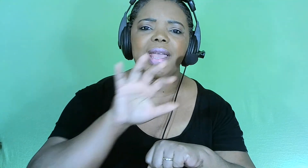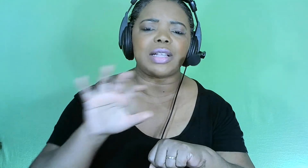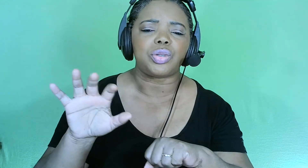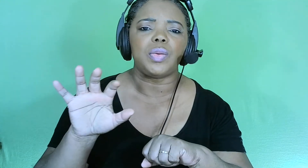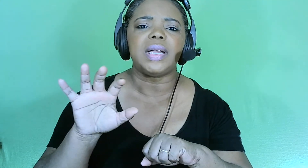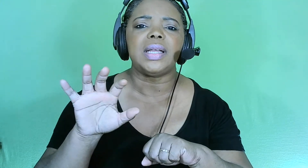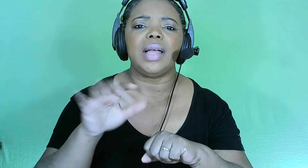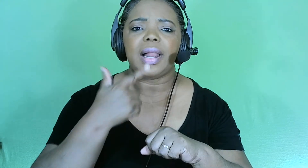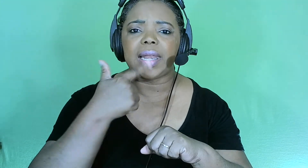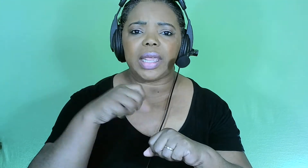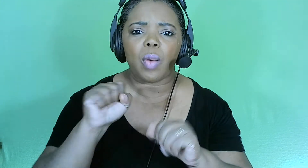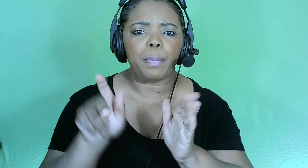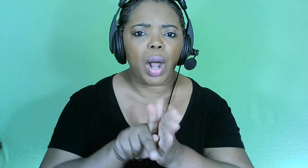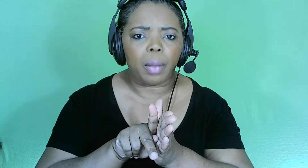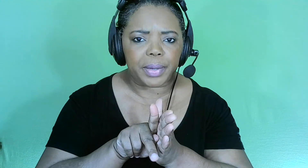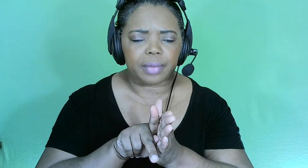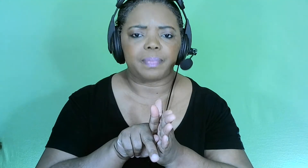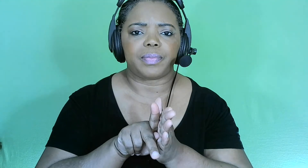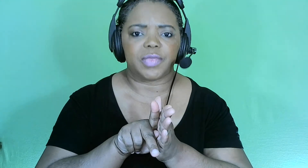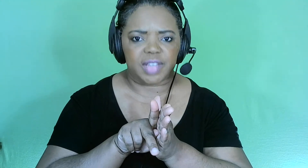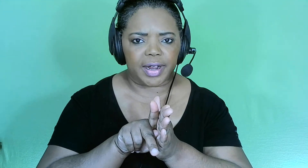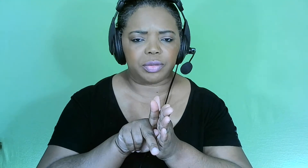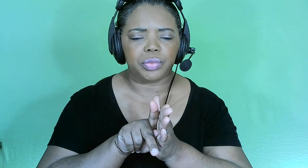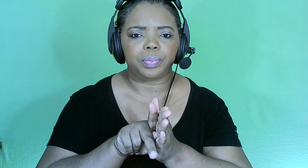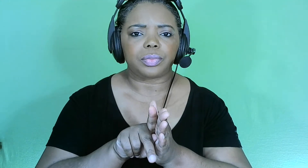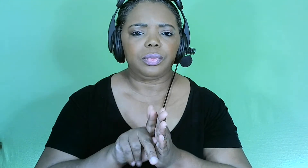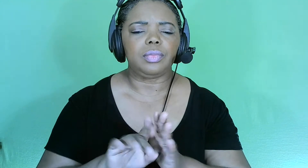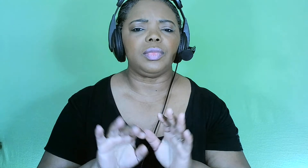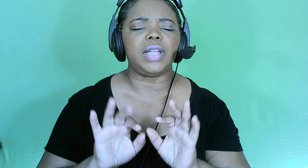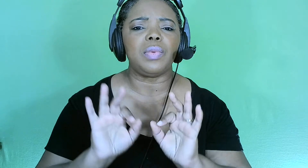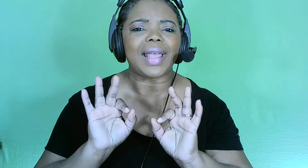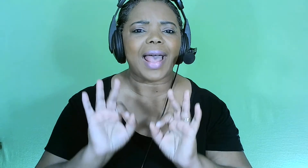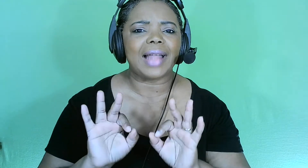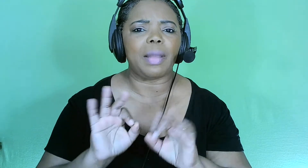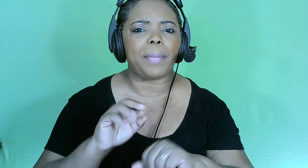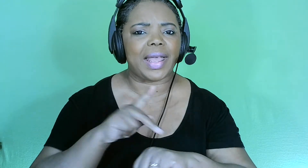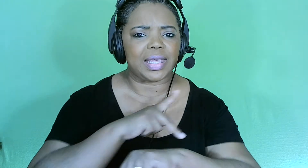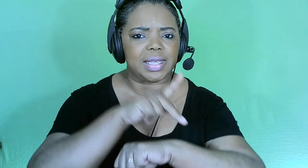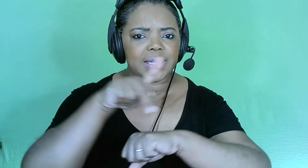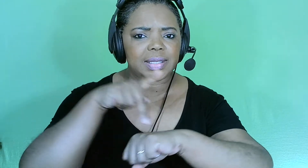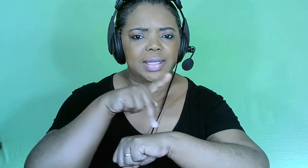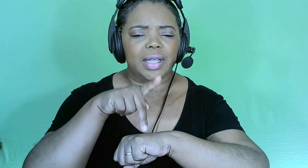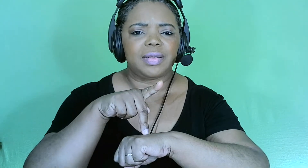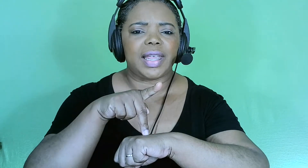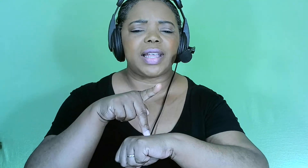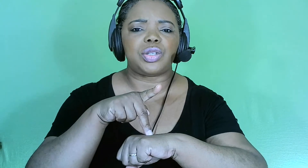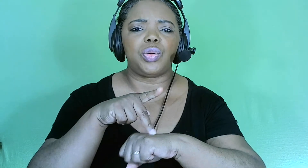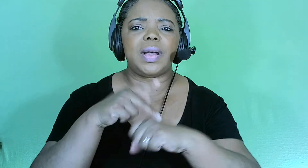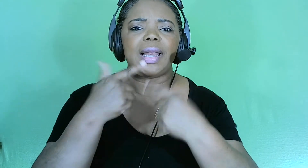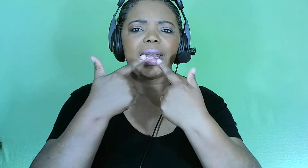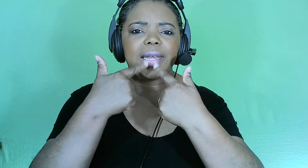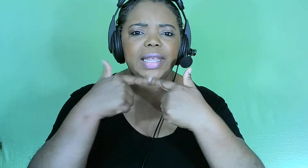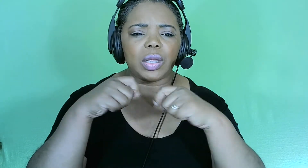a sua língua própria, certo? Então, cada país tem a sua